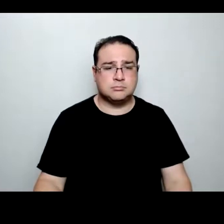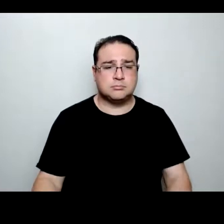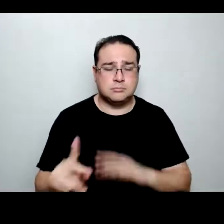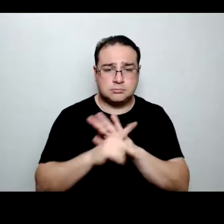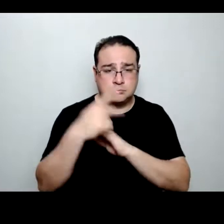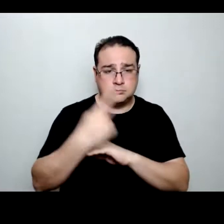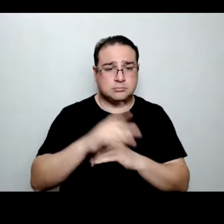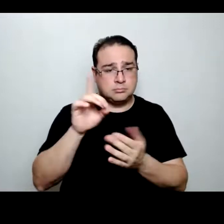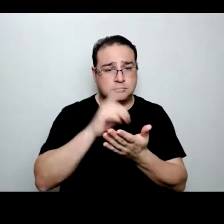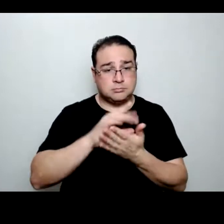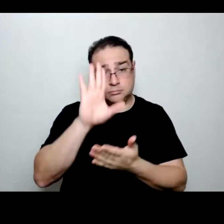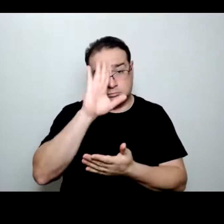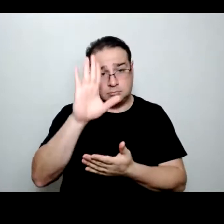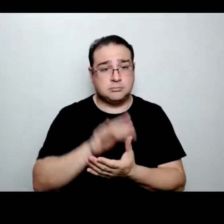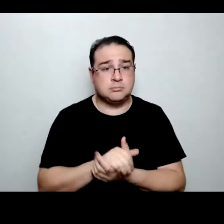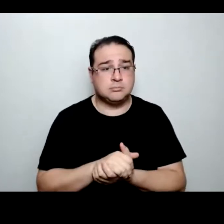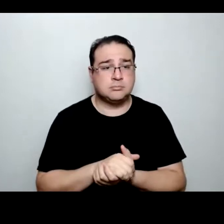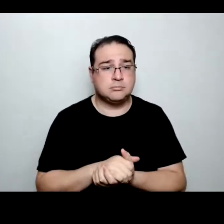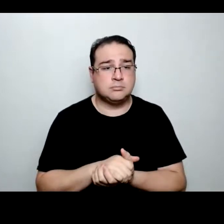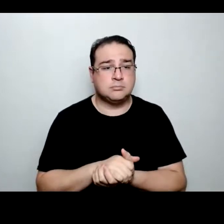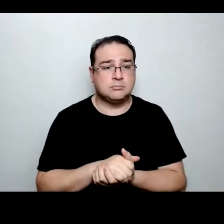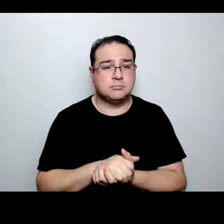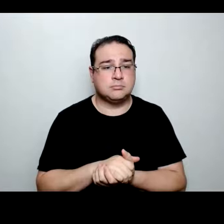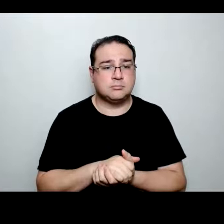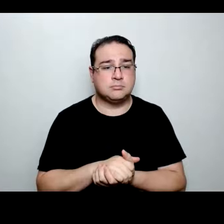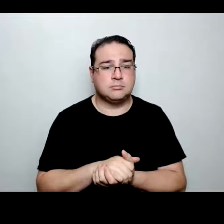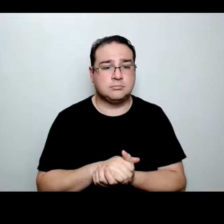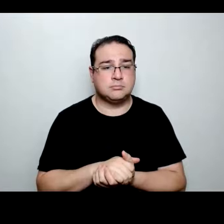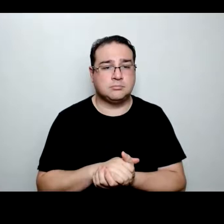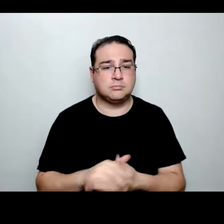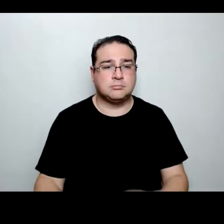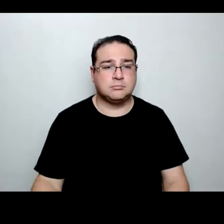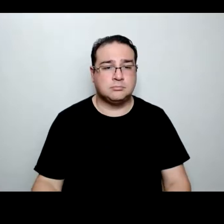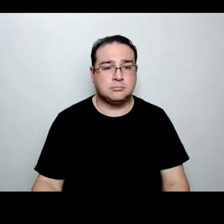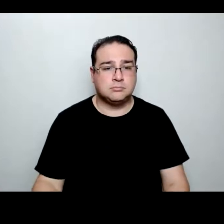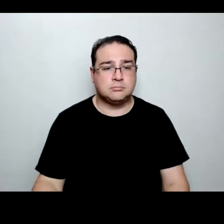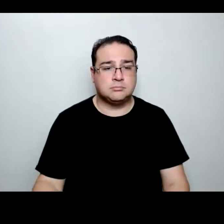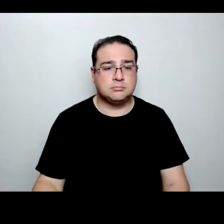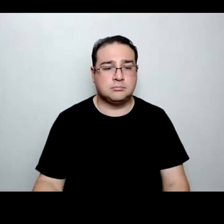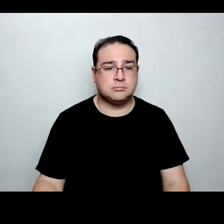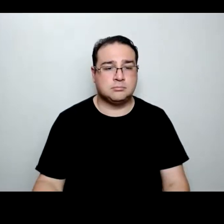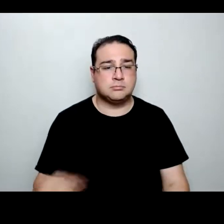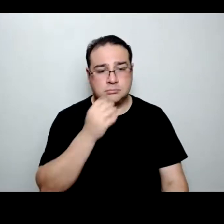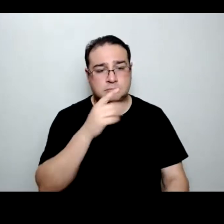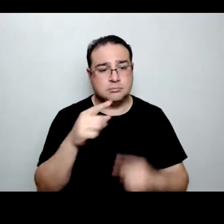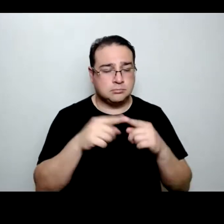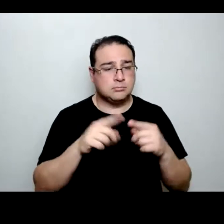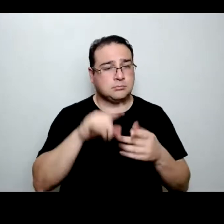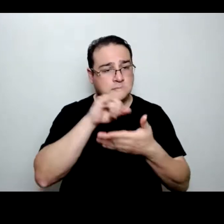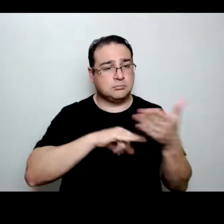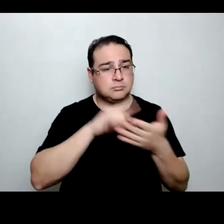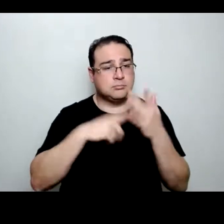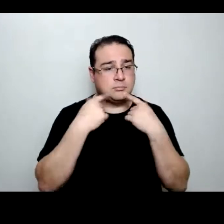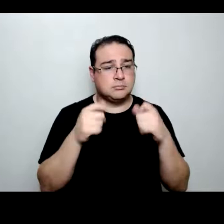no dicionário principal, né? O que é bom para os 2 campos, tanto para a documentação